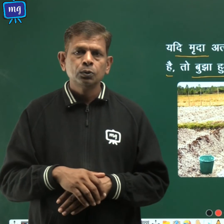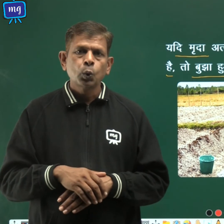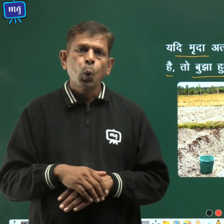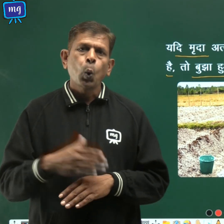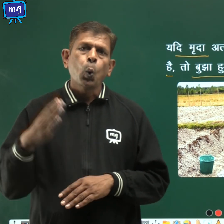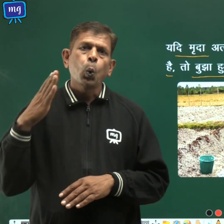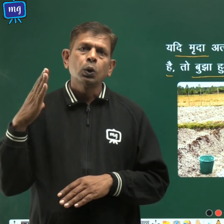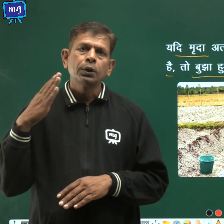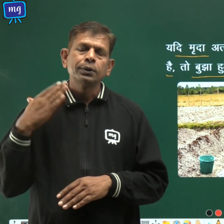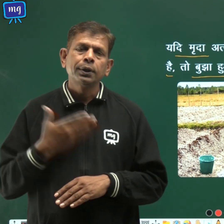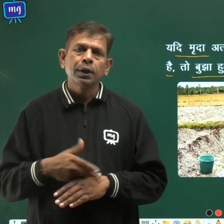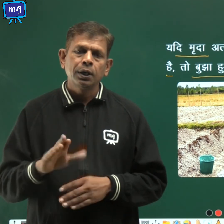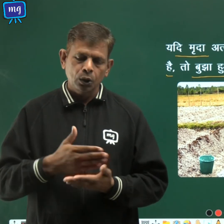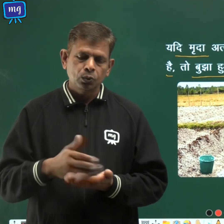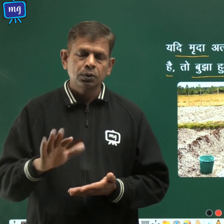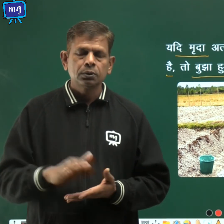उदासीन करने के लिए।